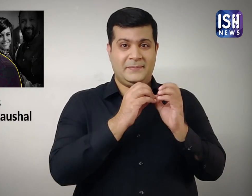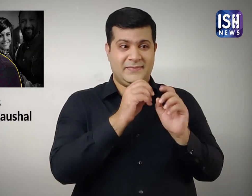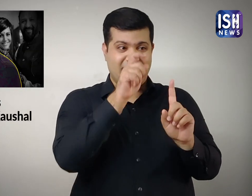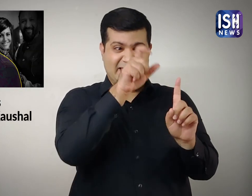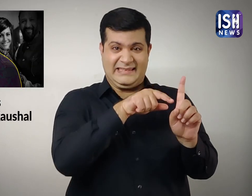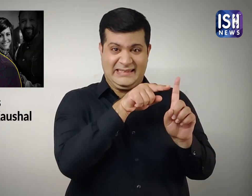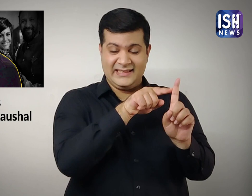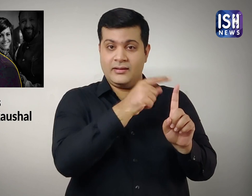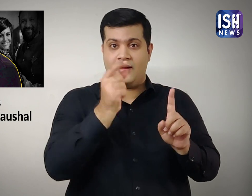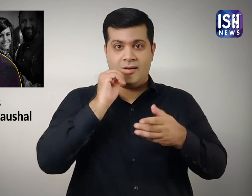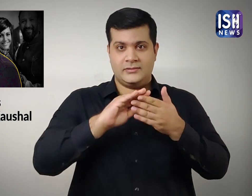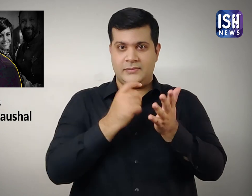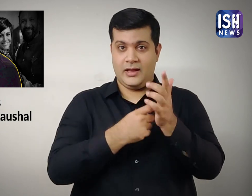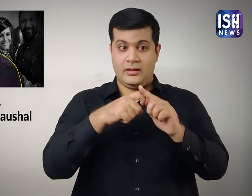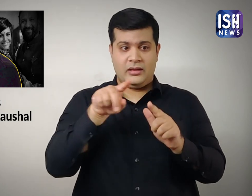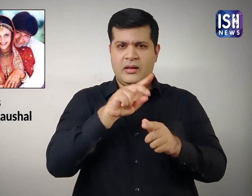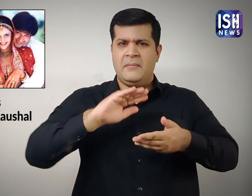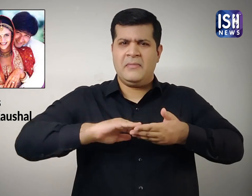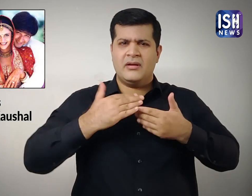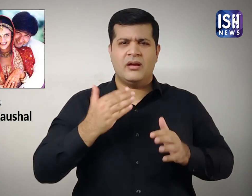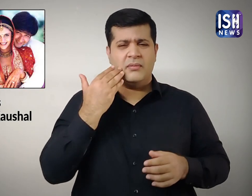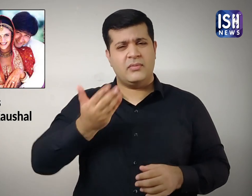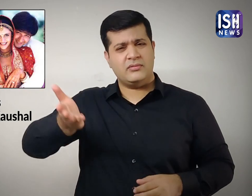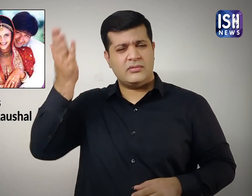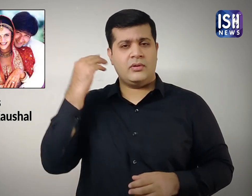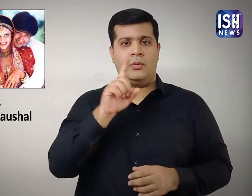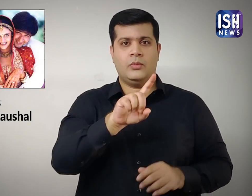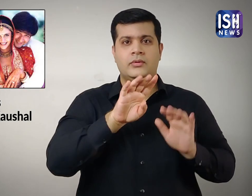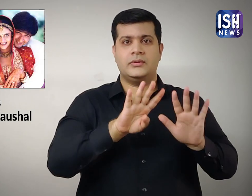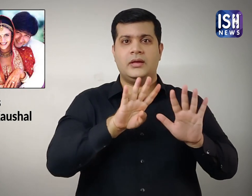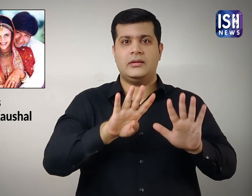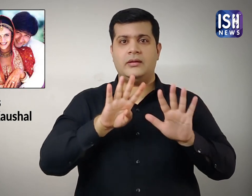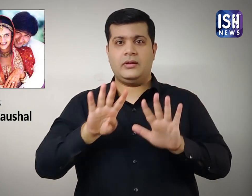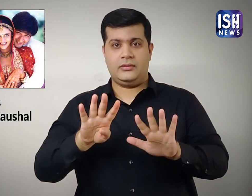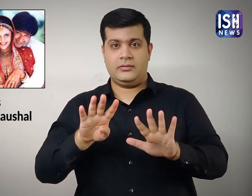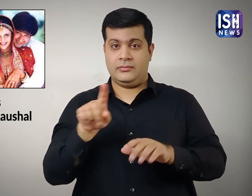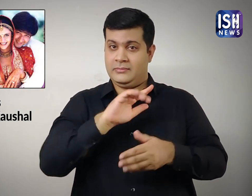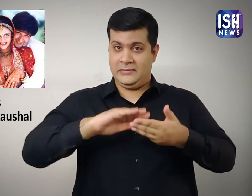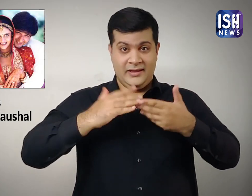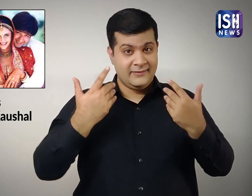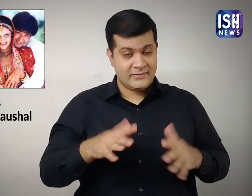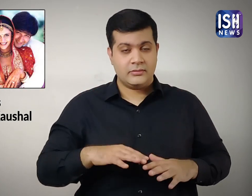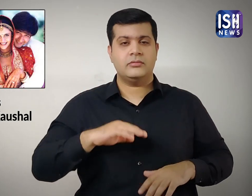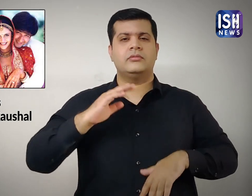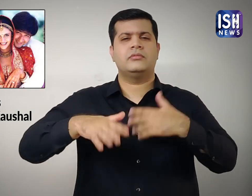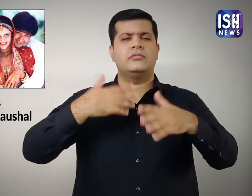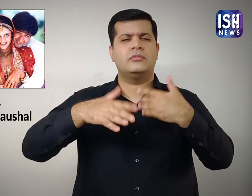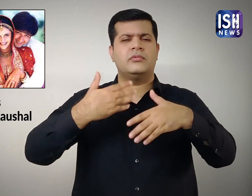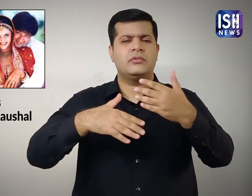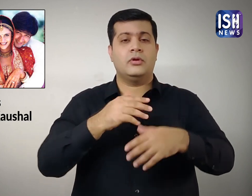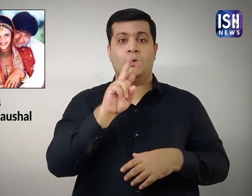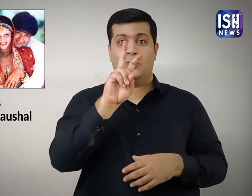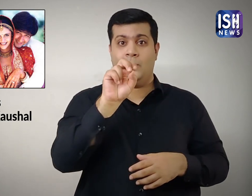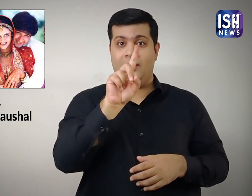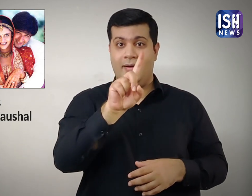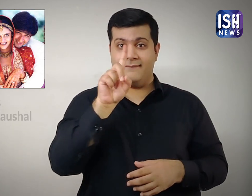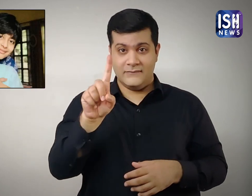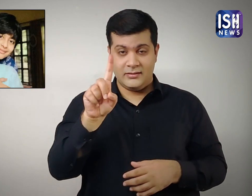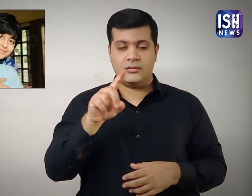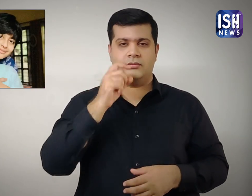तूट गया था। मंदिराबेदी और राज कौशल की शादी 1999 में हुई थी। और उन्होंने 2011